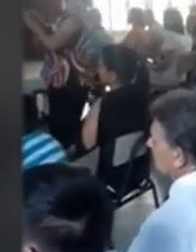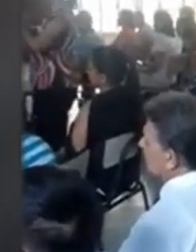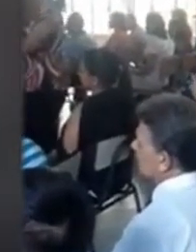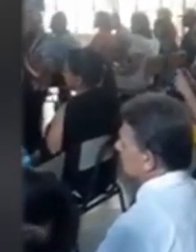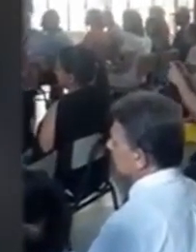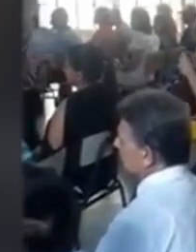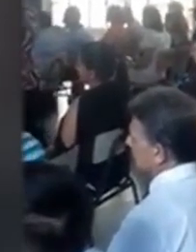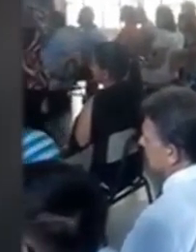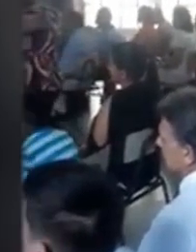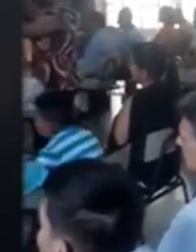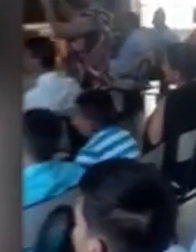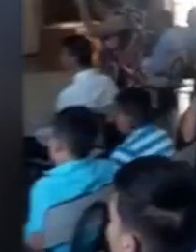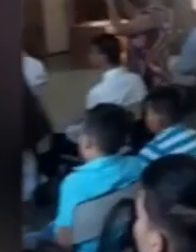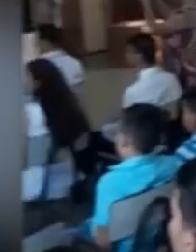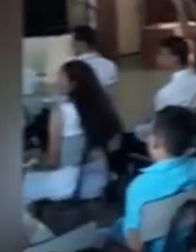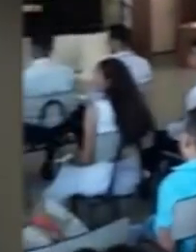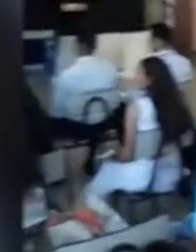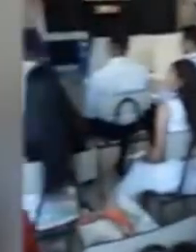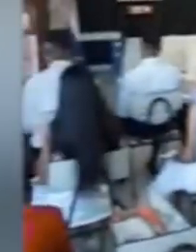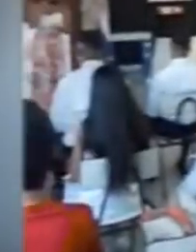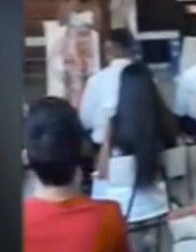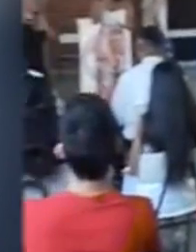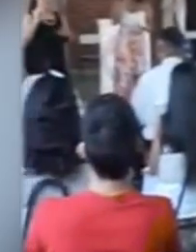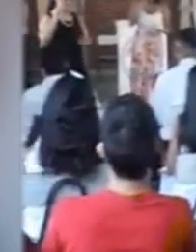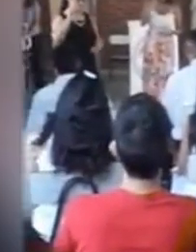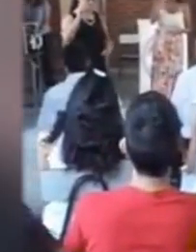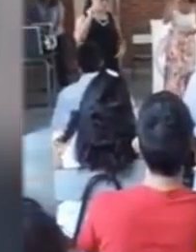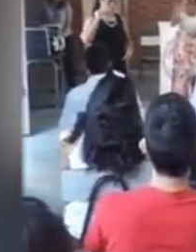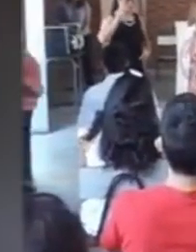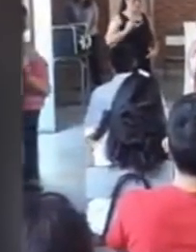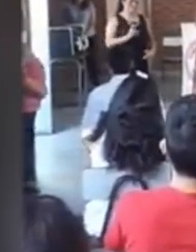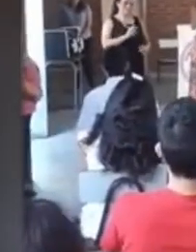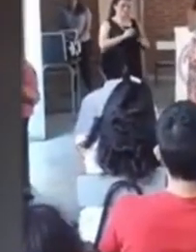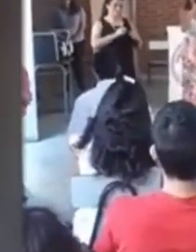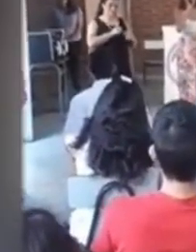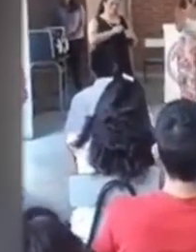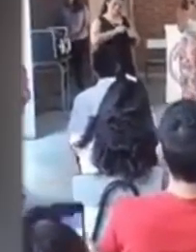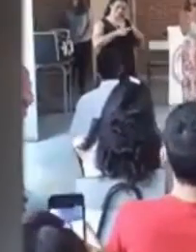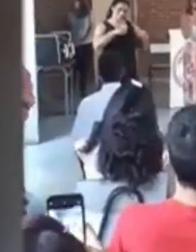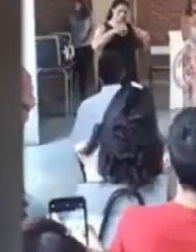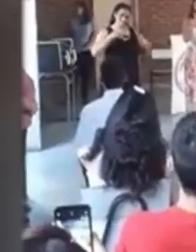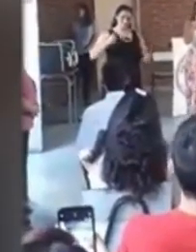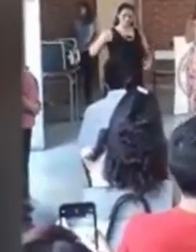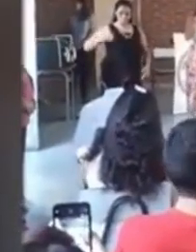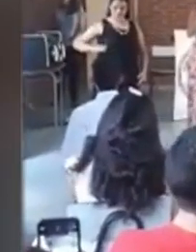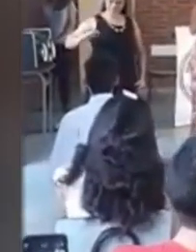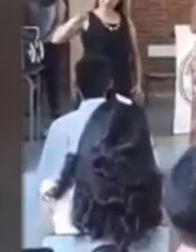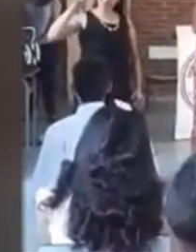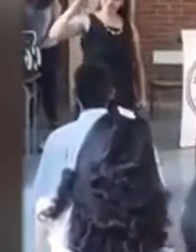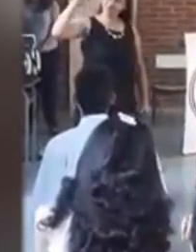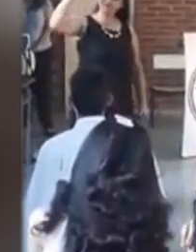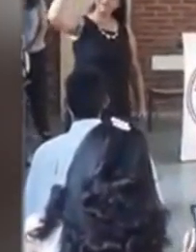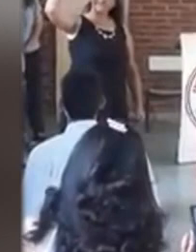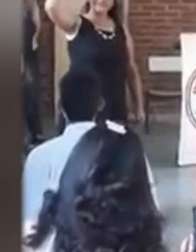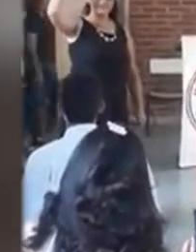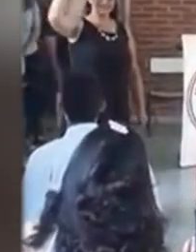traslada eso a la lengua de señas? Bueno, hay formas. Hay formas y hay una lengua de señas que nos enteramos también internacional. Ajá.